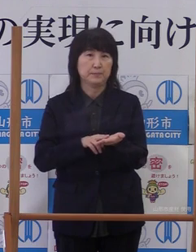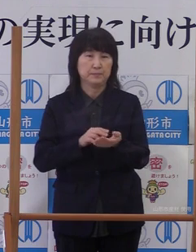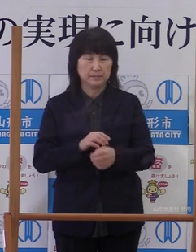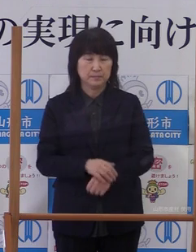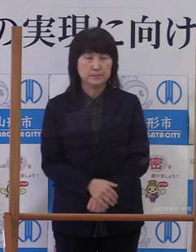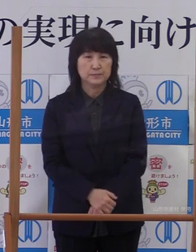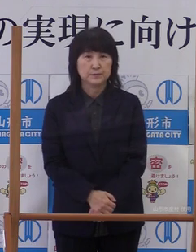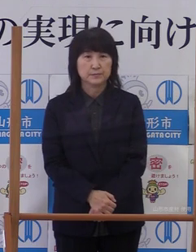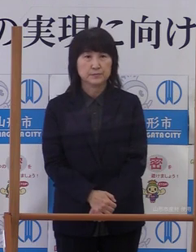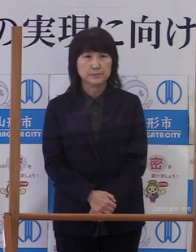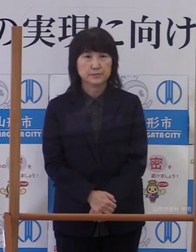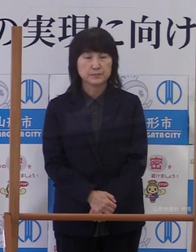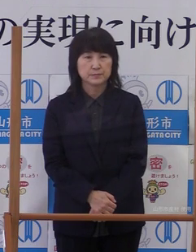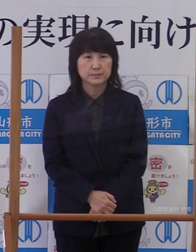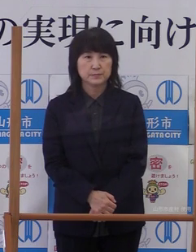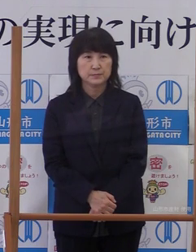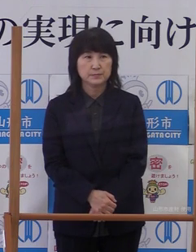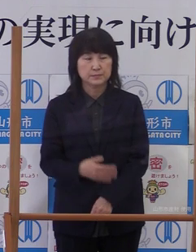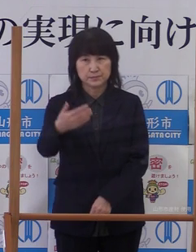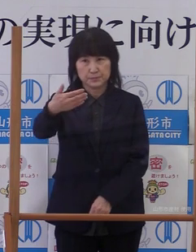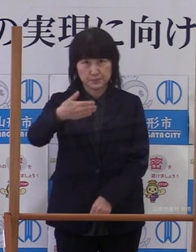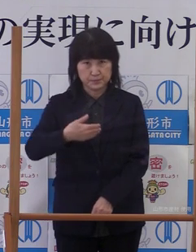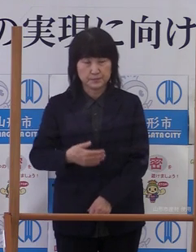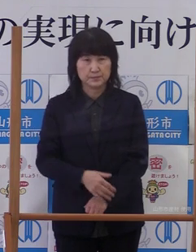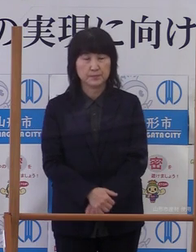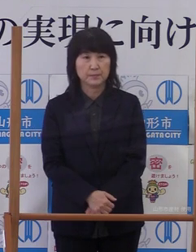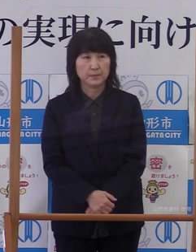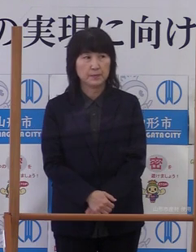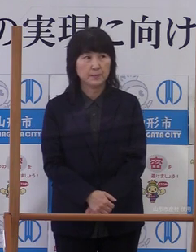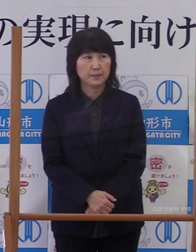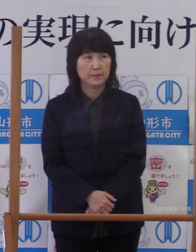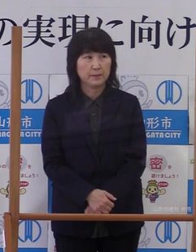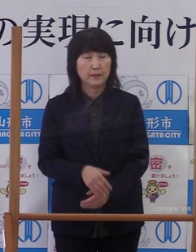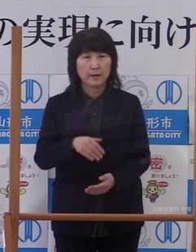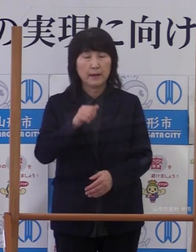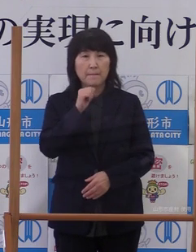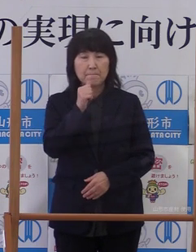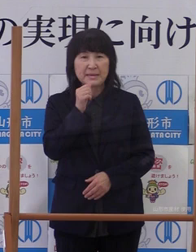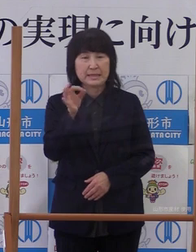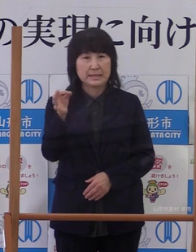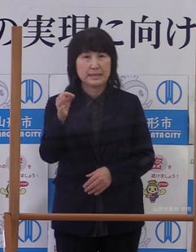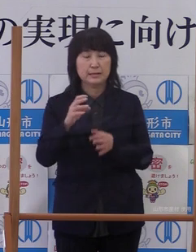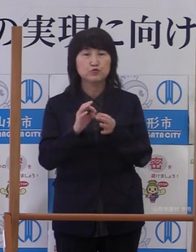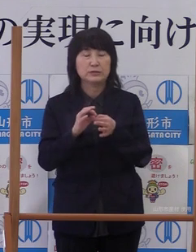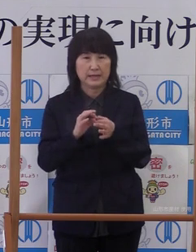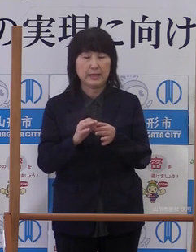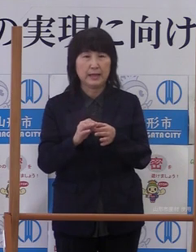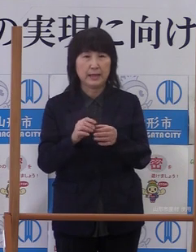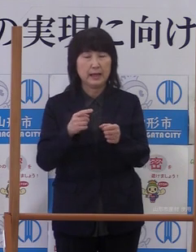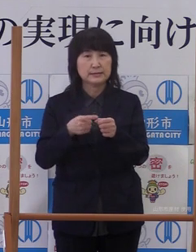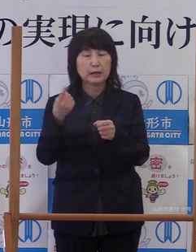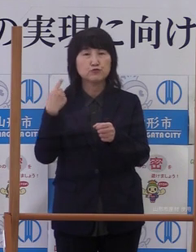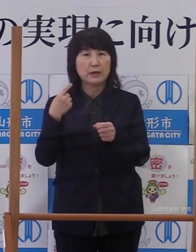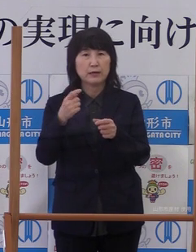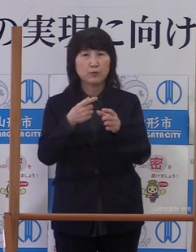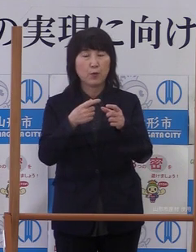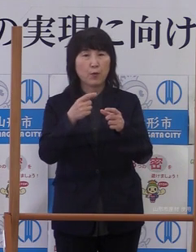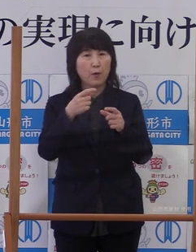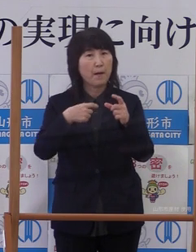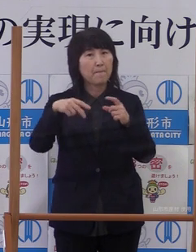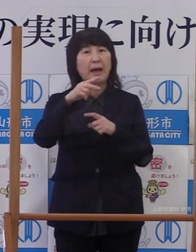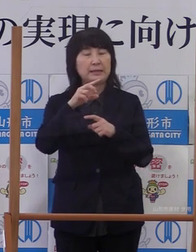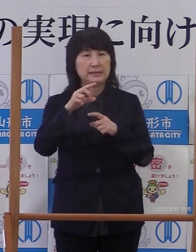。 これでですね、最後の、予備費のところですね、昨年の倍です